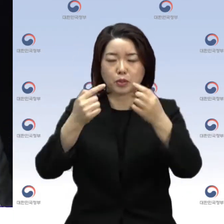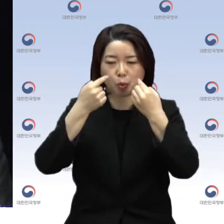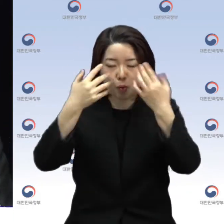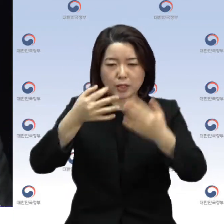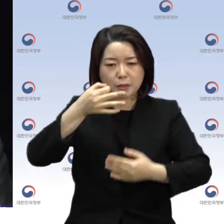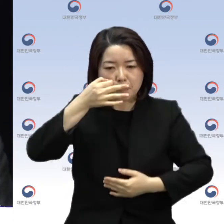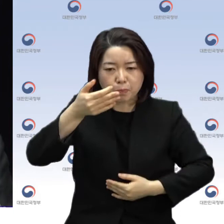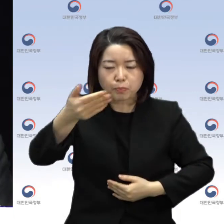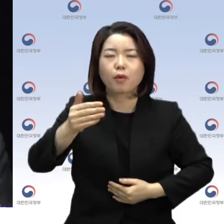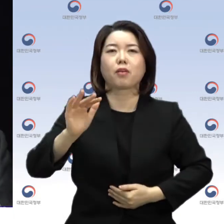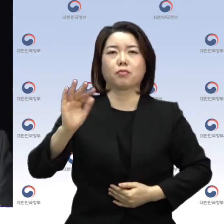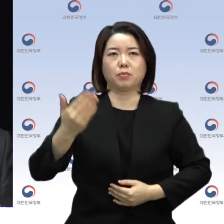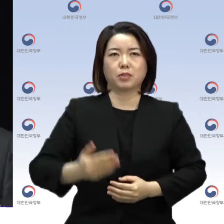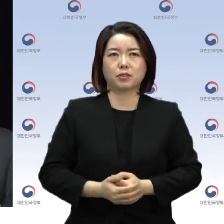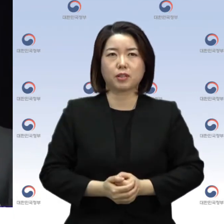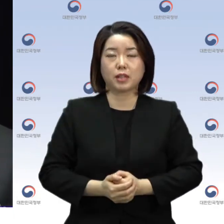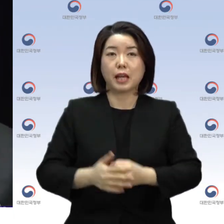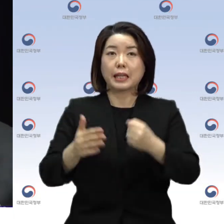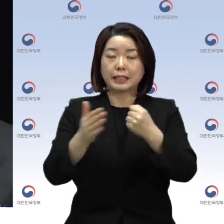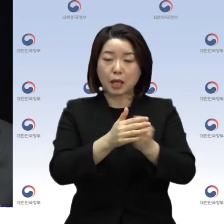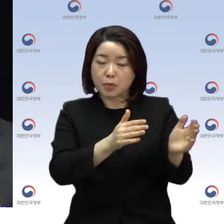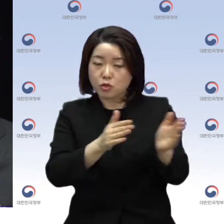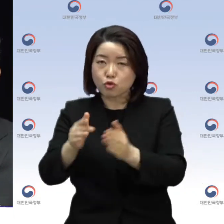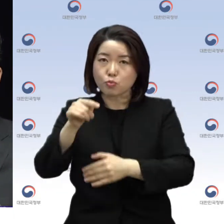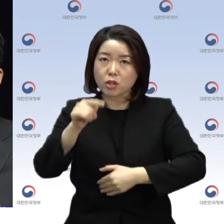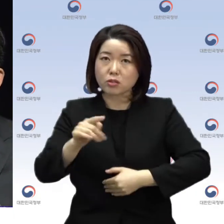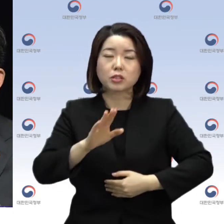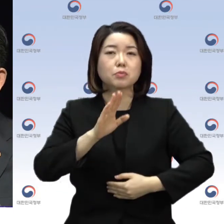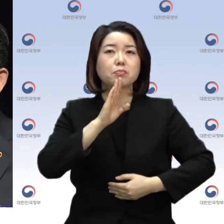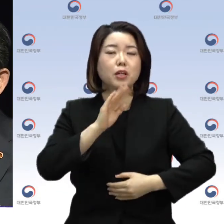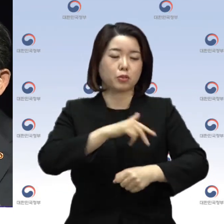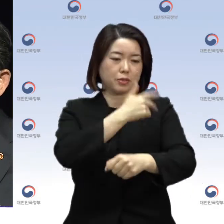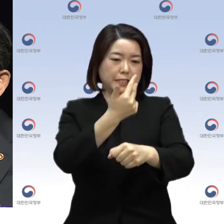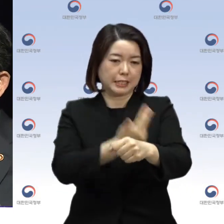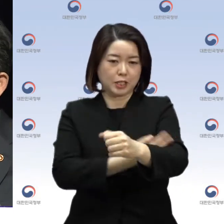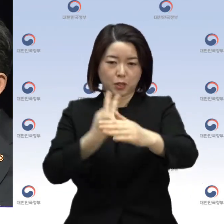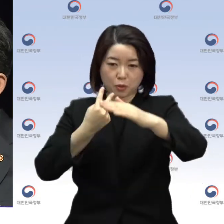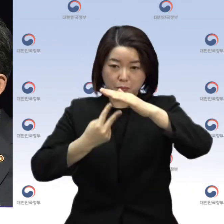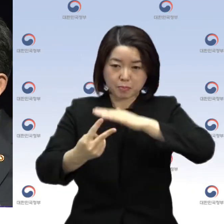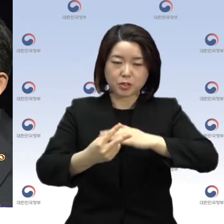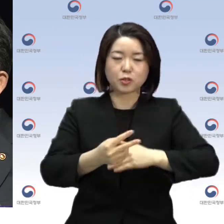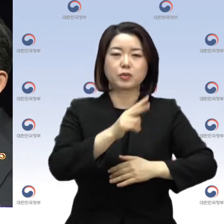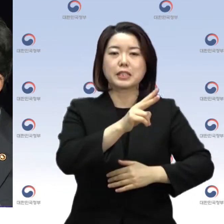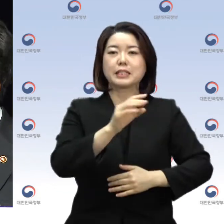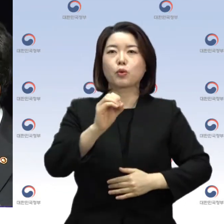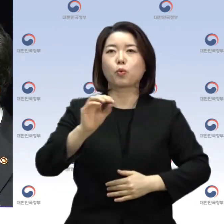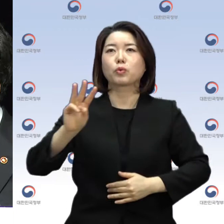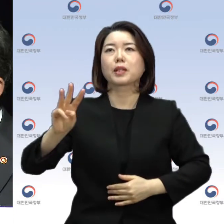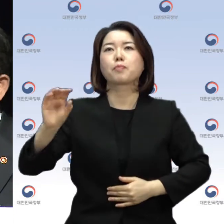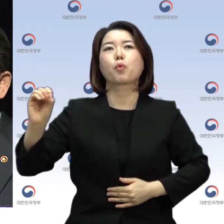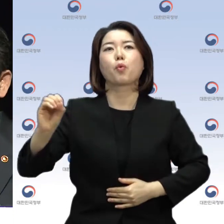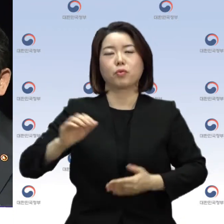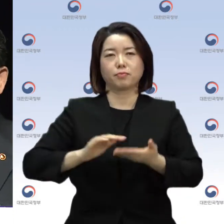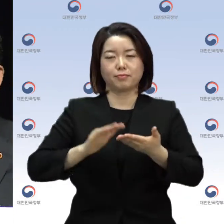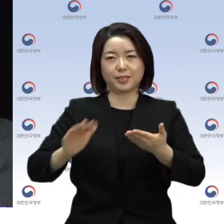확실하게 보여줘야 합니다. 그래서 준비한 것이 바로 저작권 비전